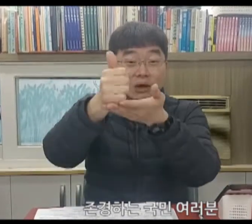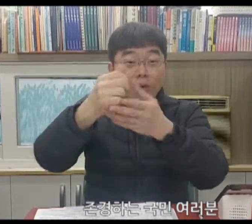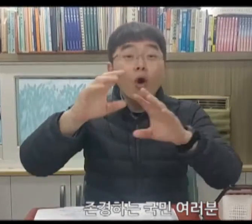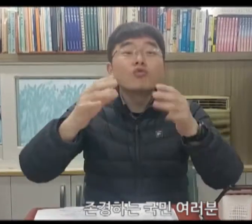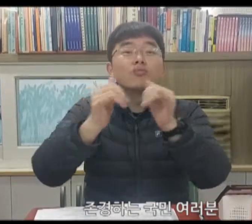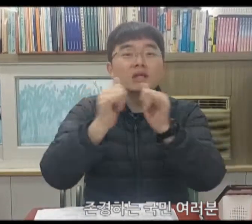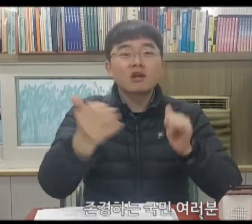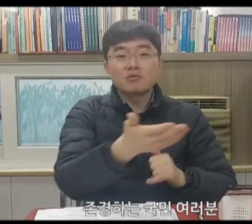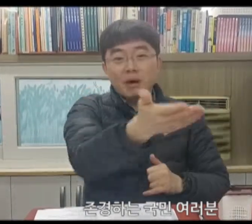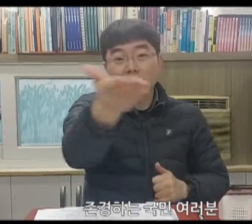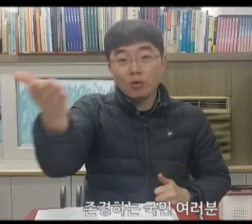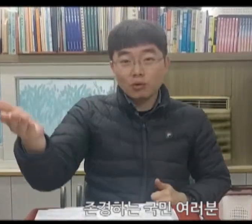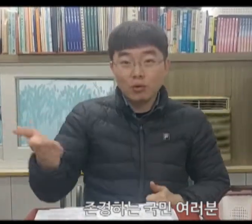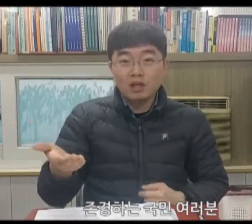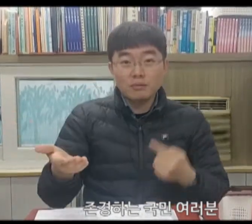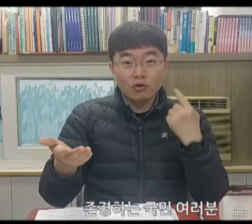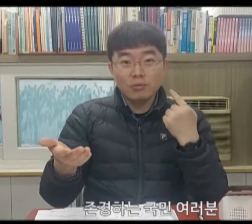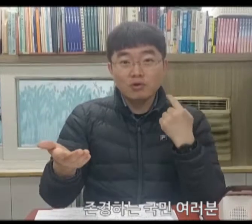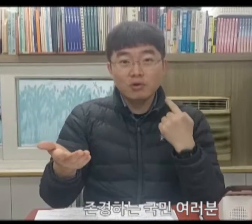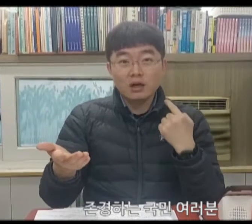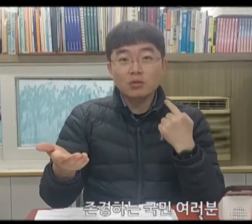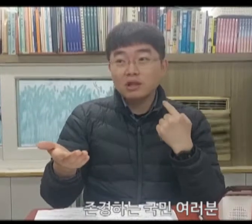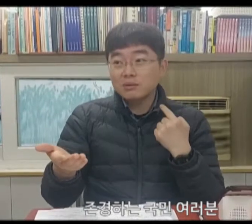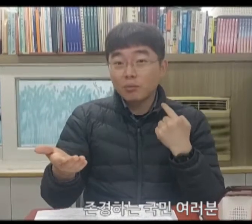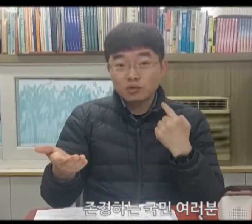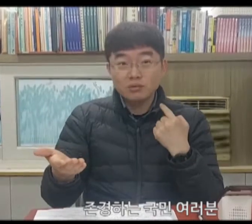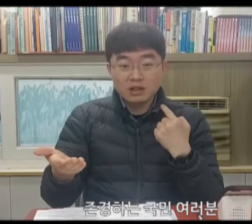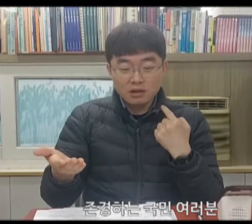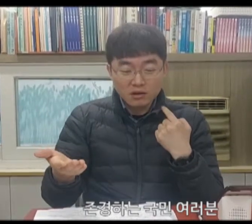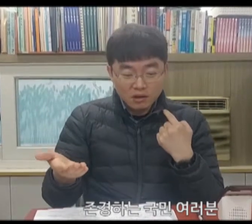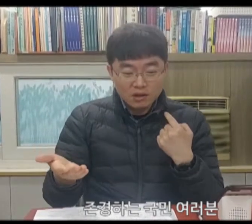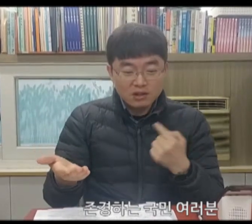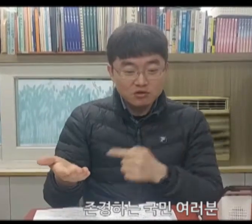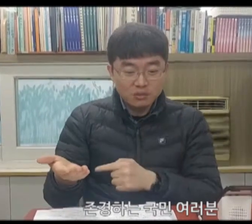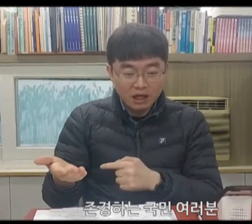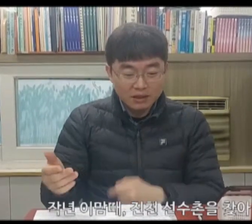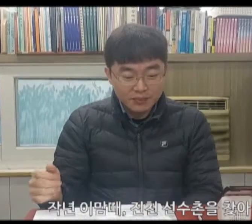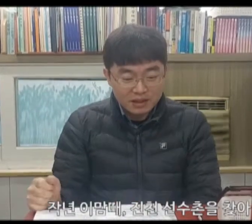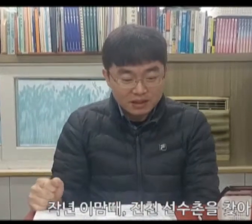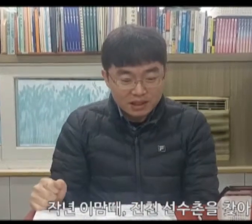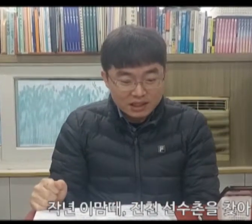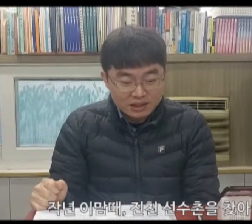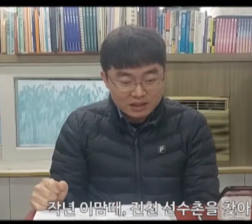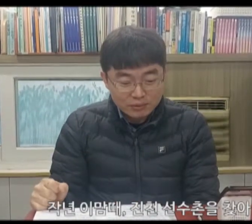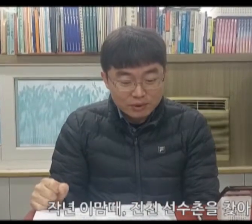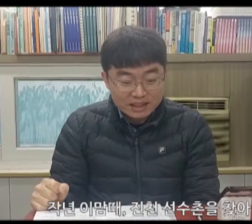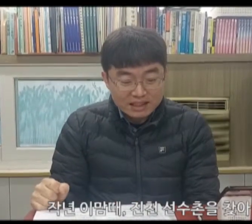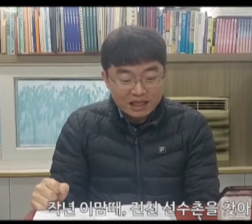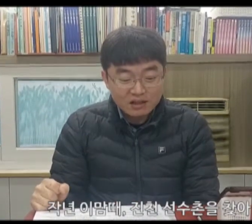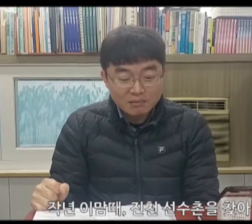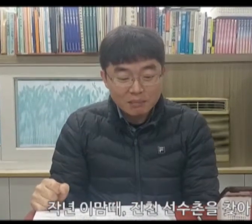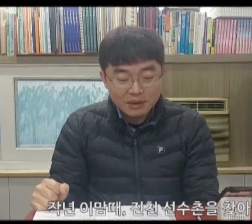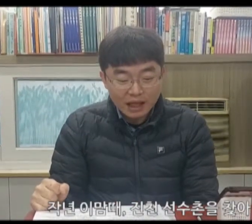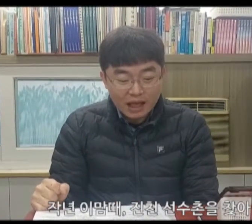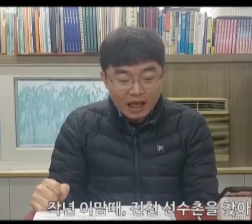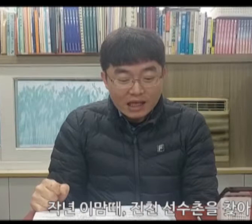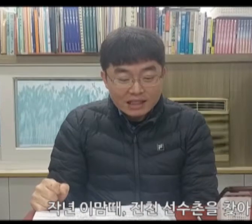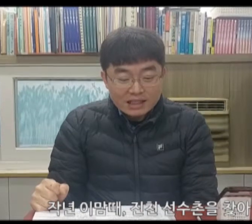하고 국민 여러분 바로 똑같은 얼굴 표정과 똑같은 모습으로 해서 이어줍니다. 그리고 이제 작년